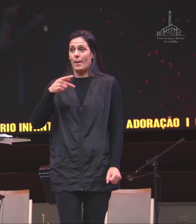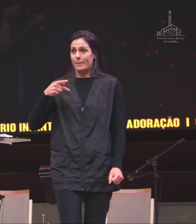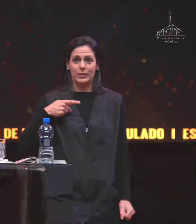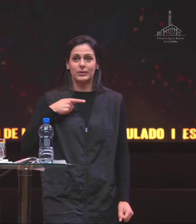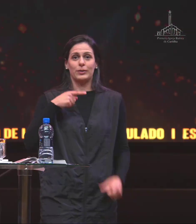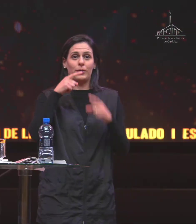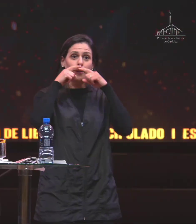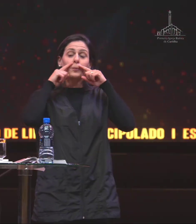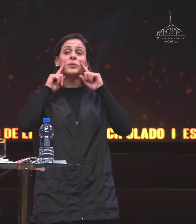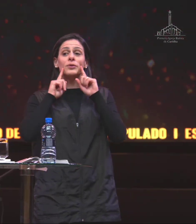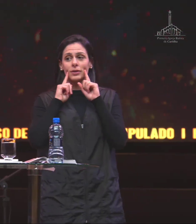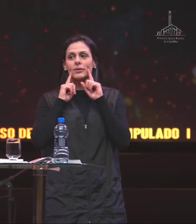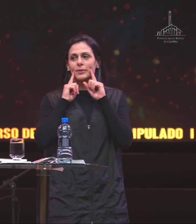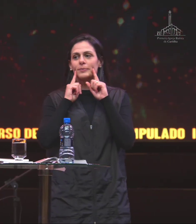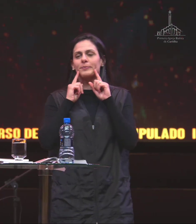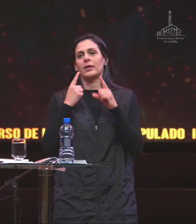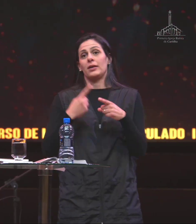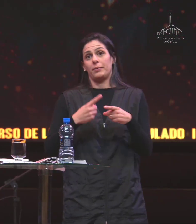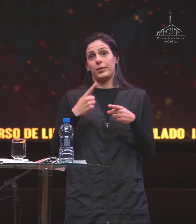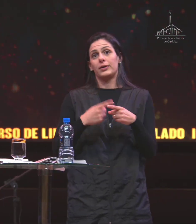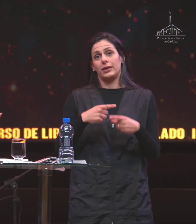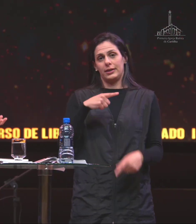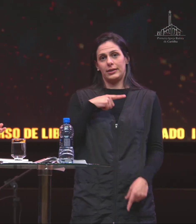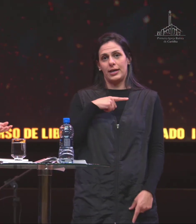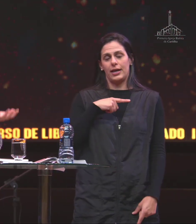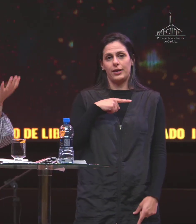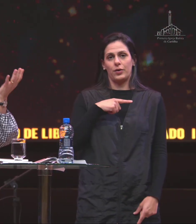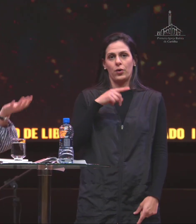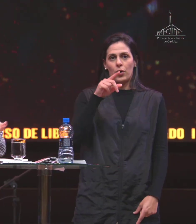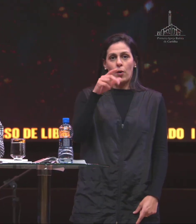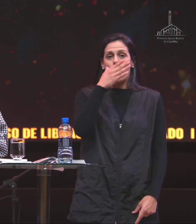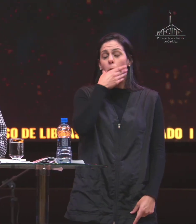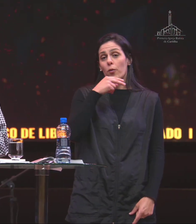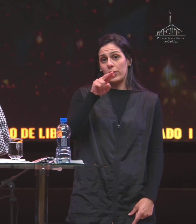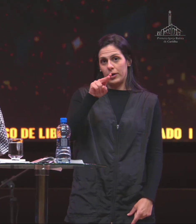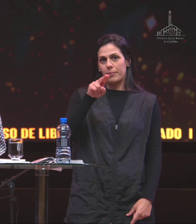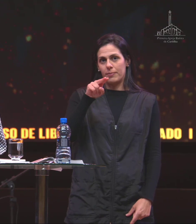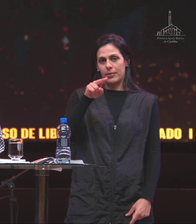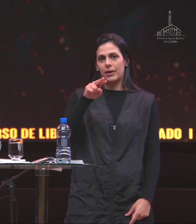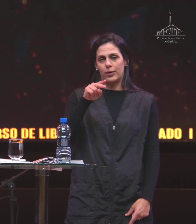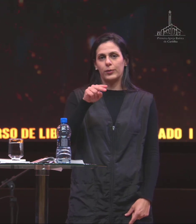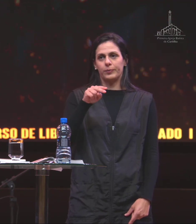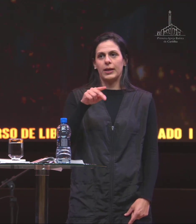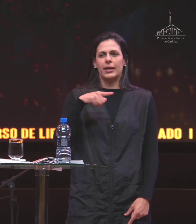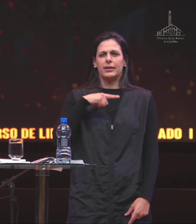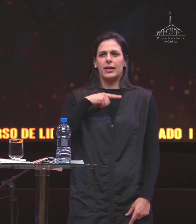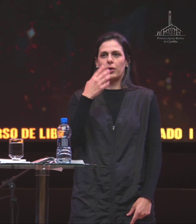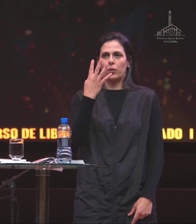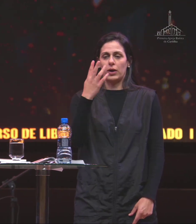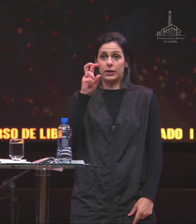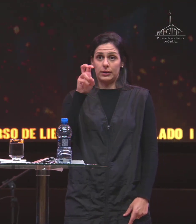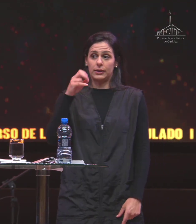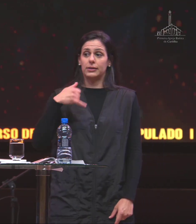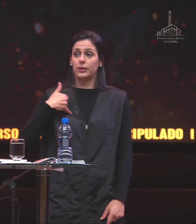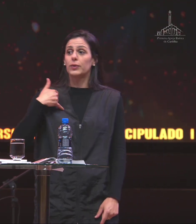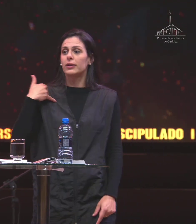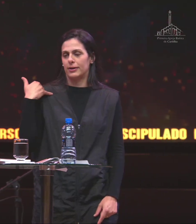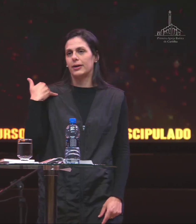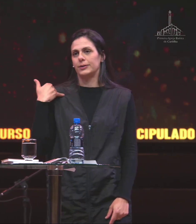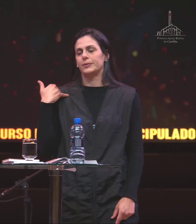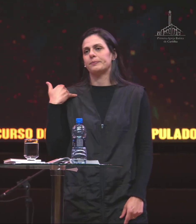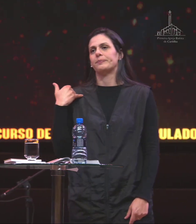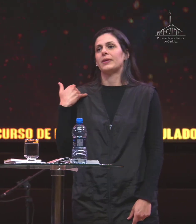Sara com 12, e daí eu tenho o Rafa com 8, né? Porque ele apareceu assim, levei um susto, mas já estão